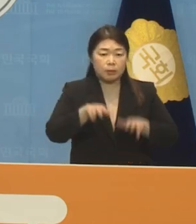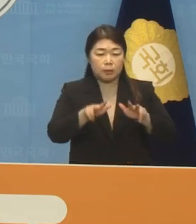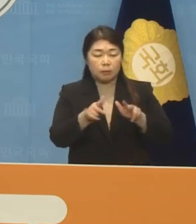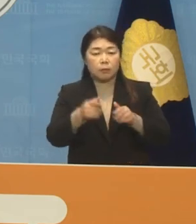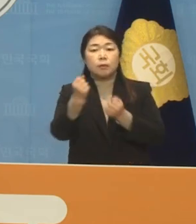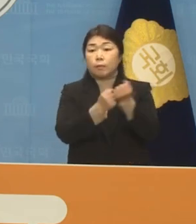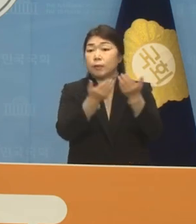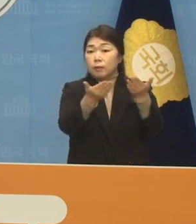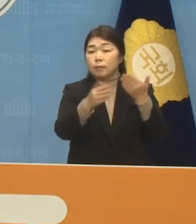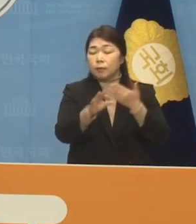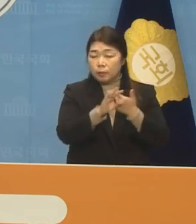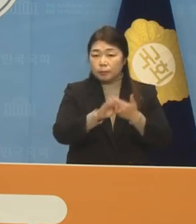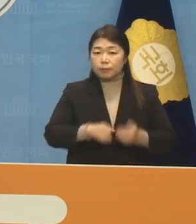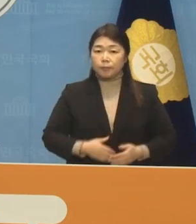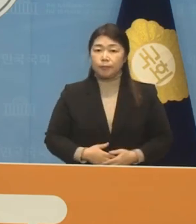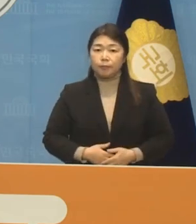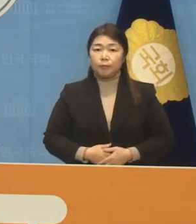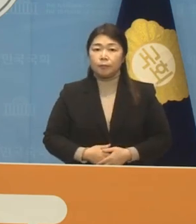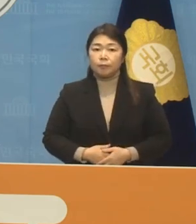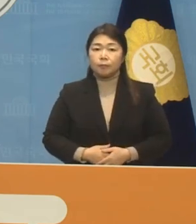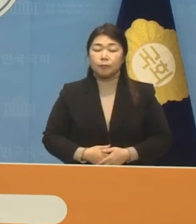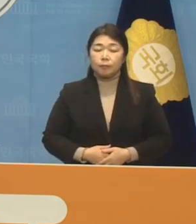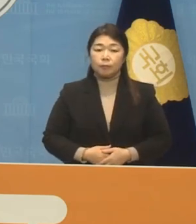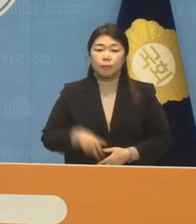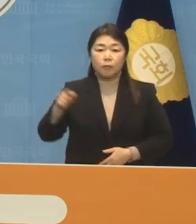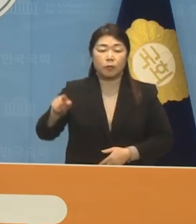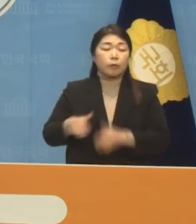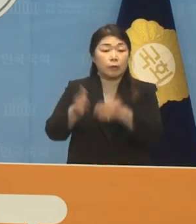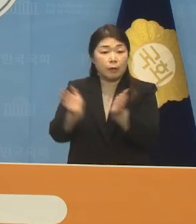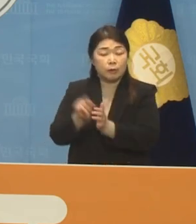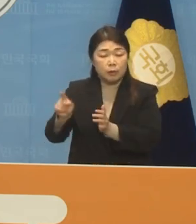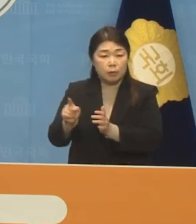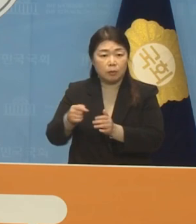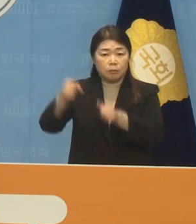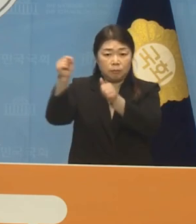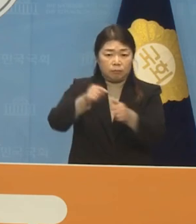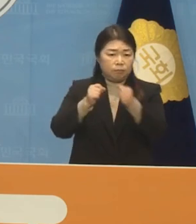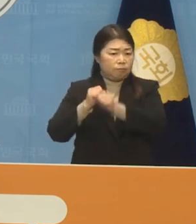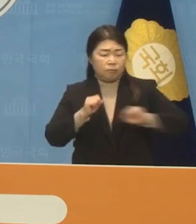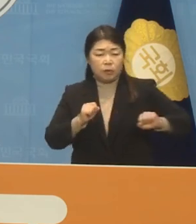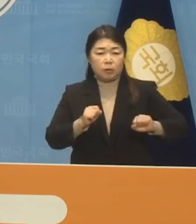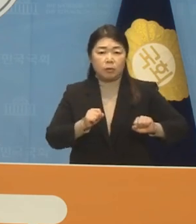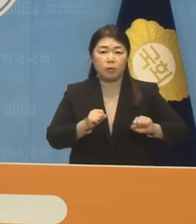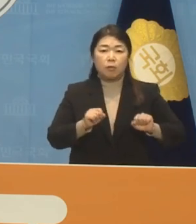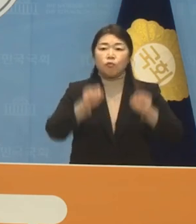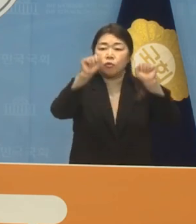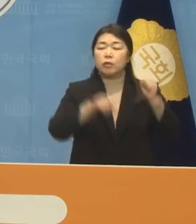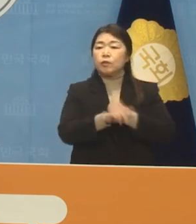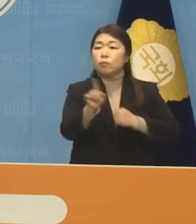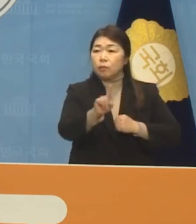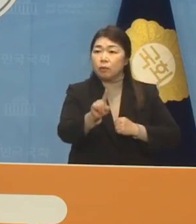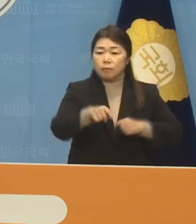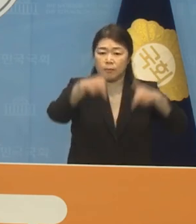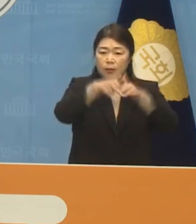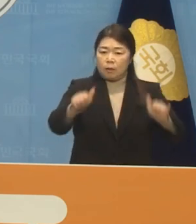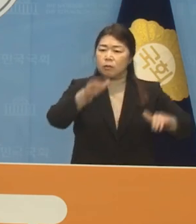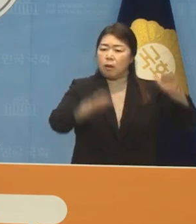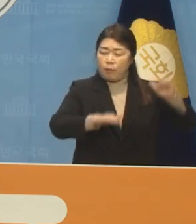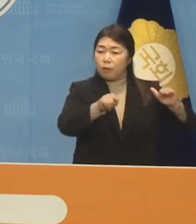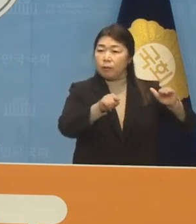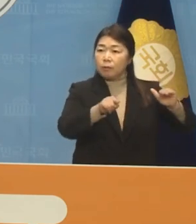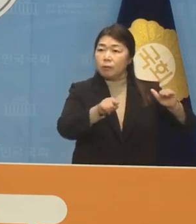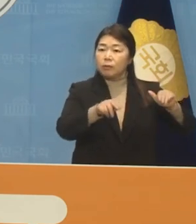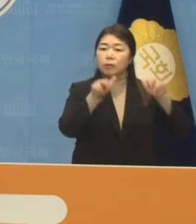빌어서 말씀드리고 싶습니다. 전장현의 불복종 운동이 일어난 가장 큰 원인은 장애인을 차별하는